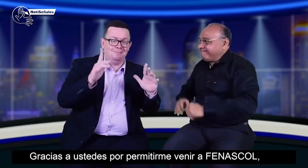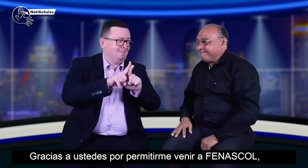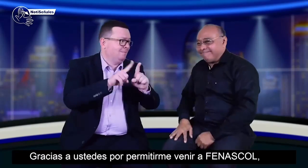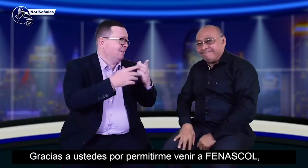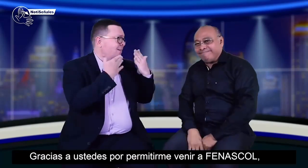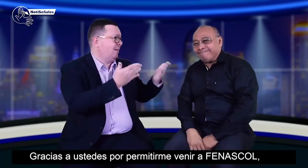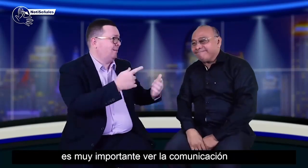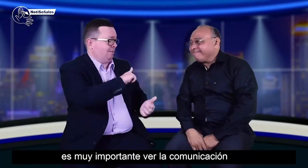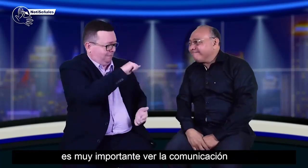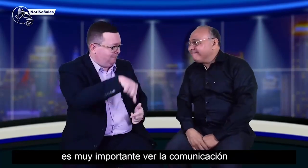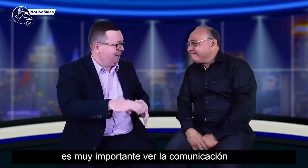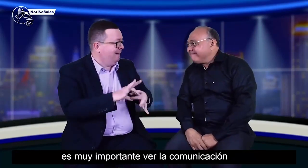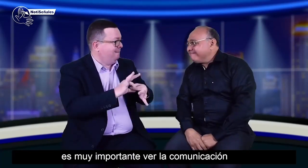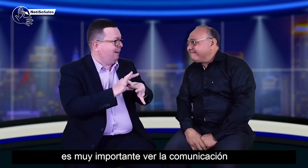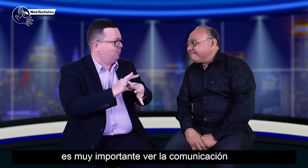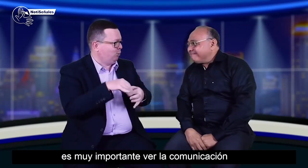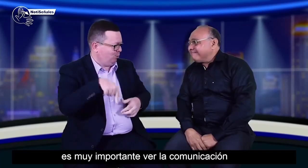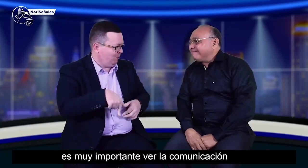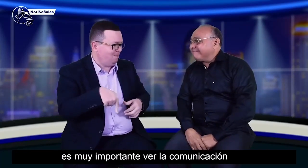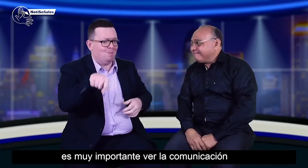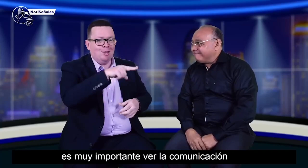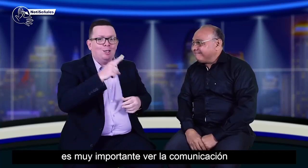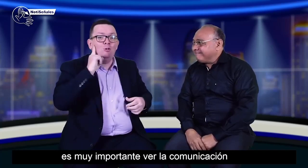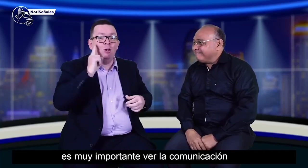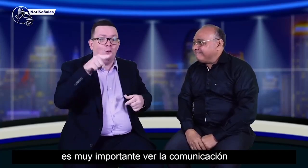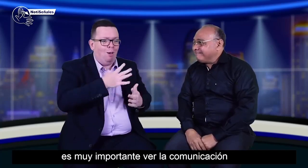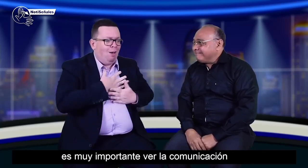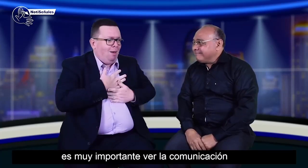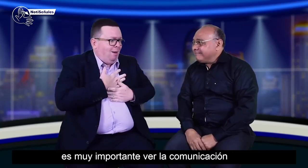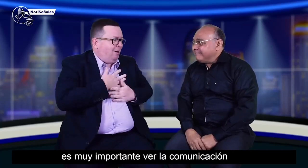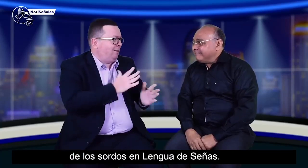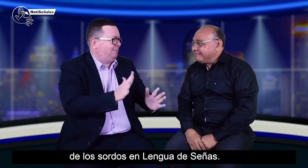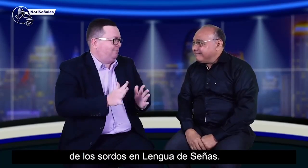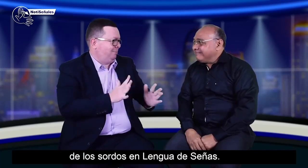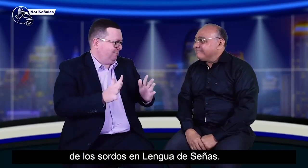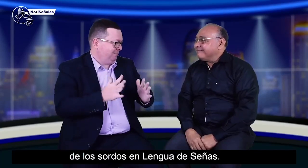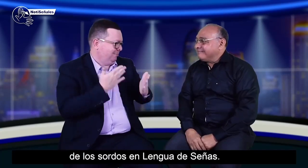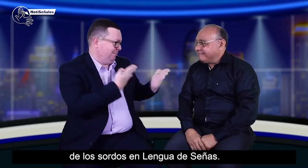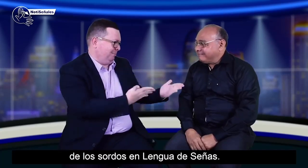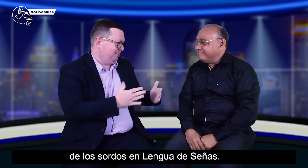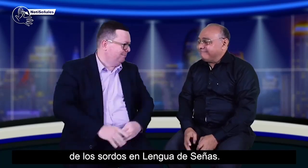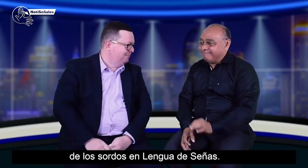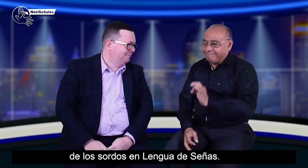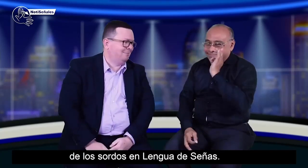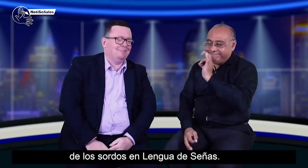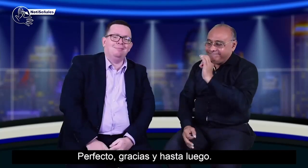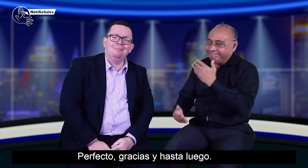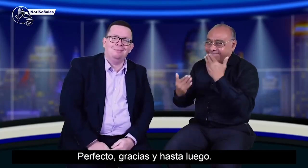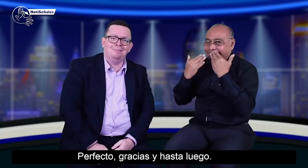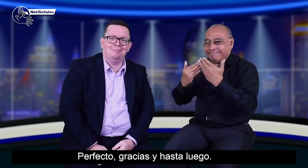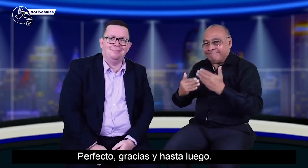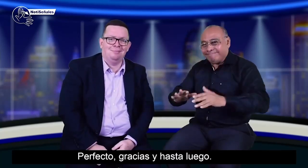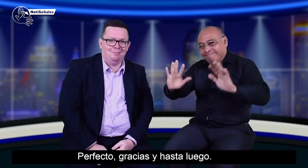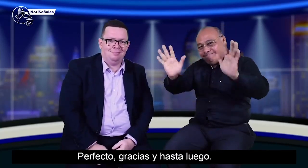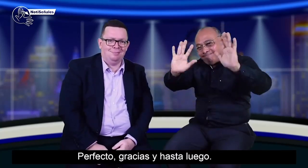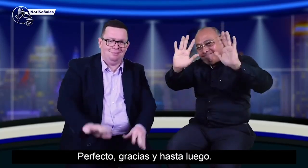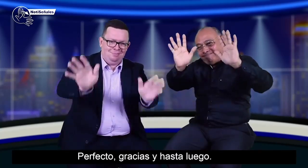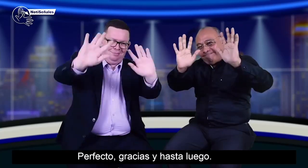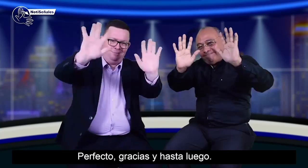FENASCOL. Es muy importante ver la comunicación de los sordos en lengua de señas. Perfecto. Gracias y hasta